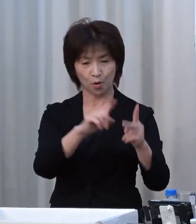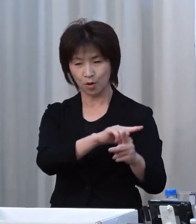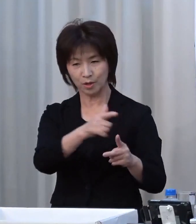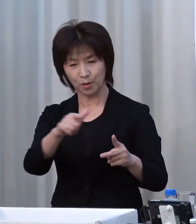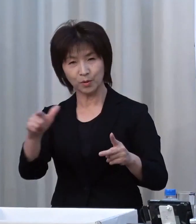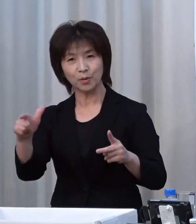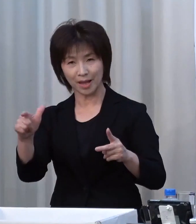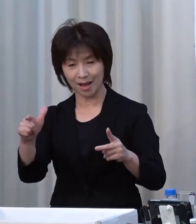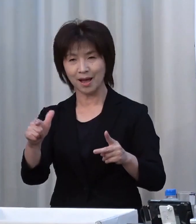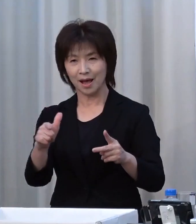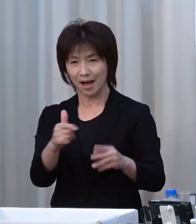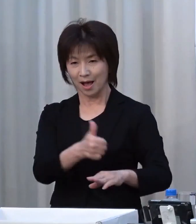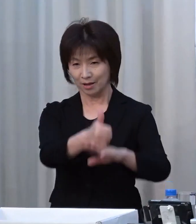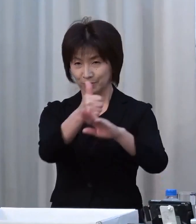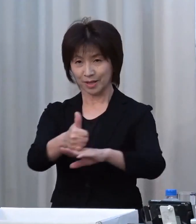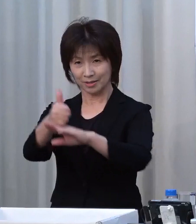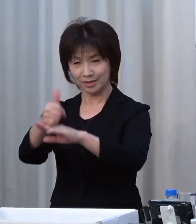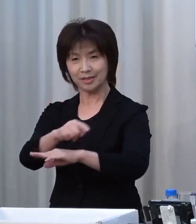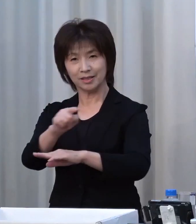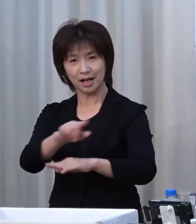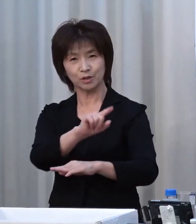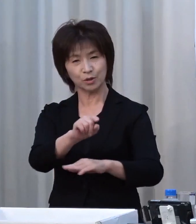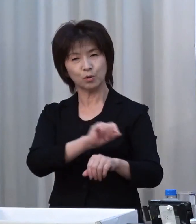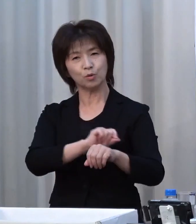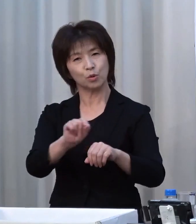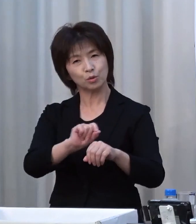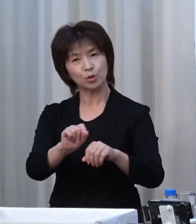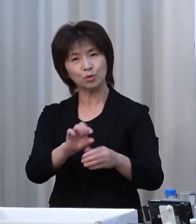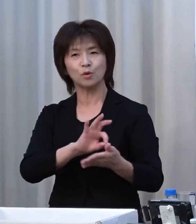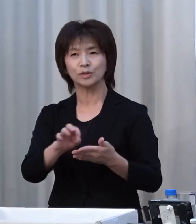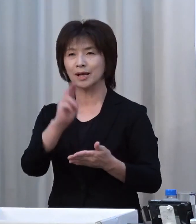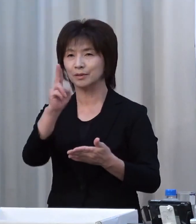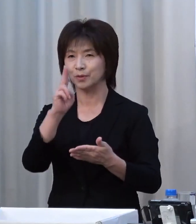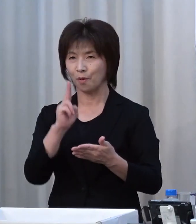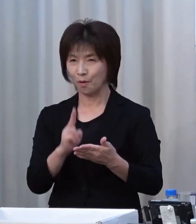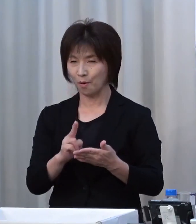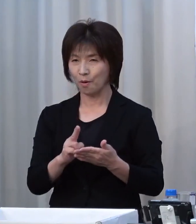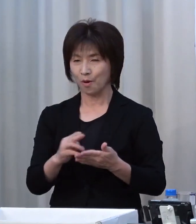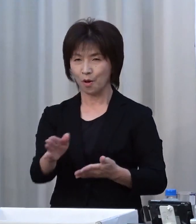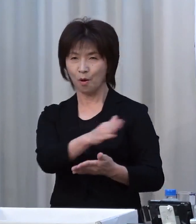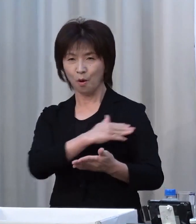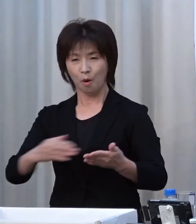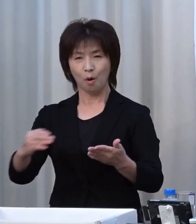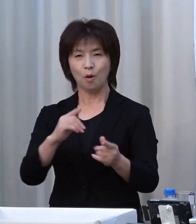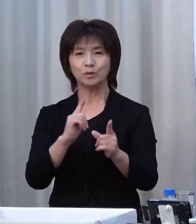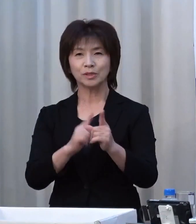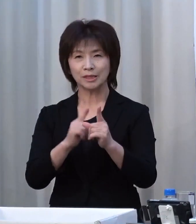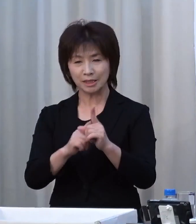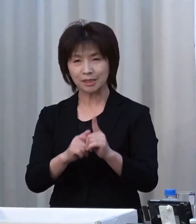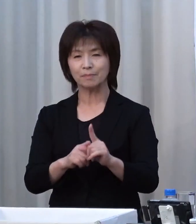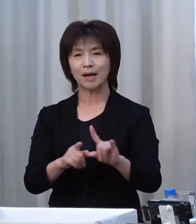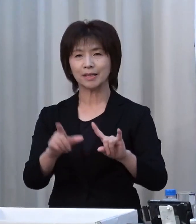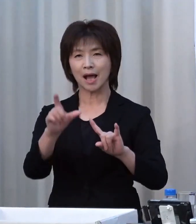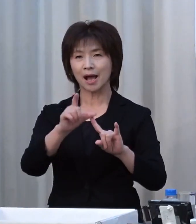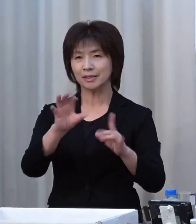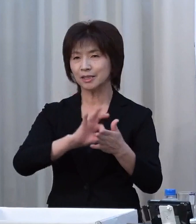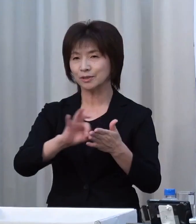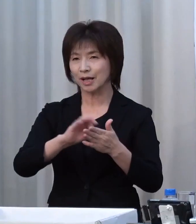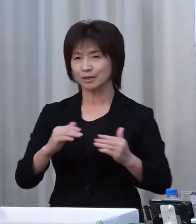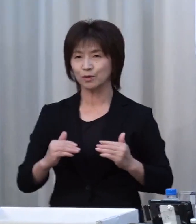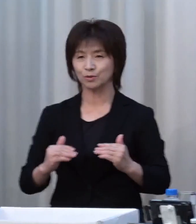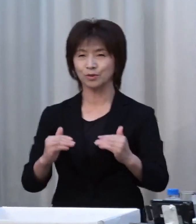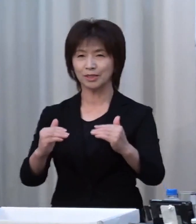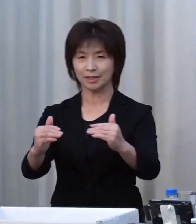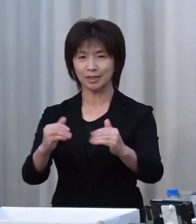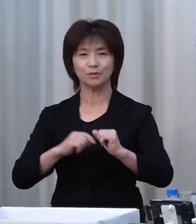様な主体がそれぞれの特色を生かせるようオール千葉で ICT 利活用の推進